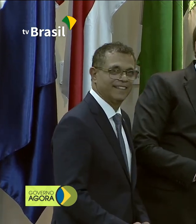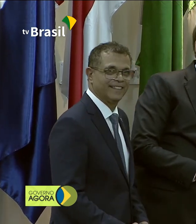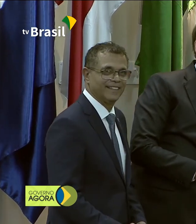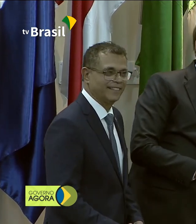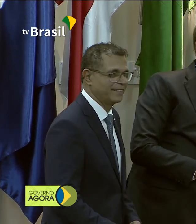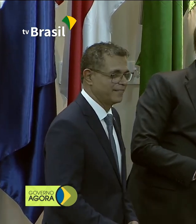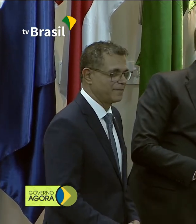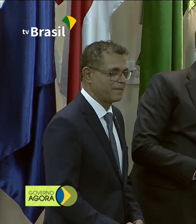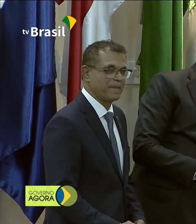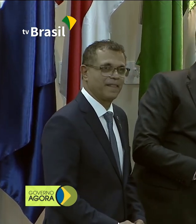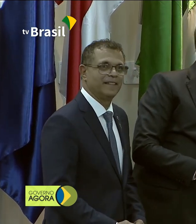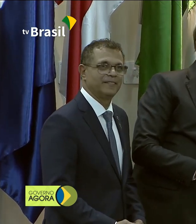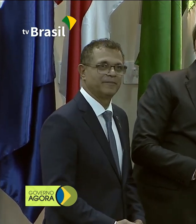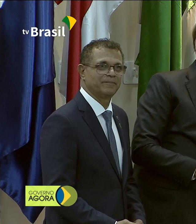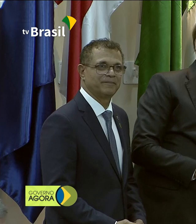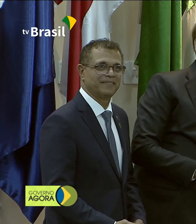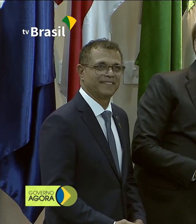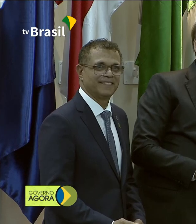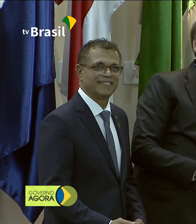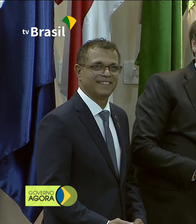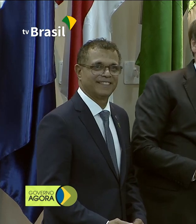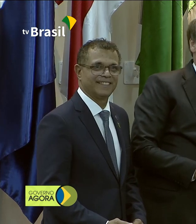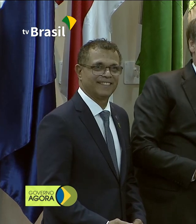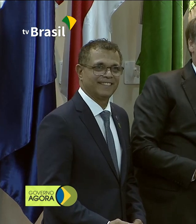Na categoria,